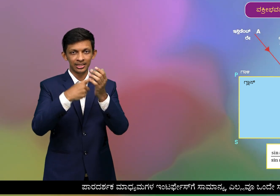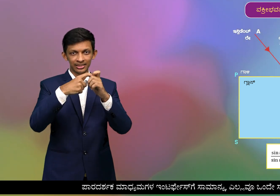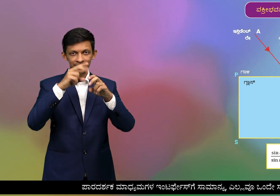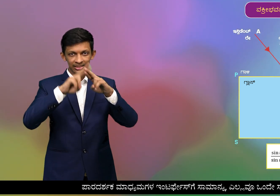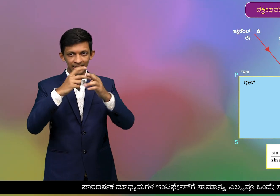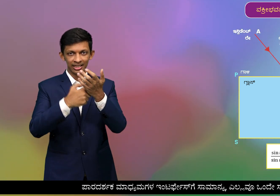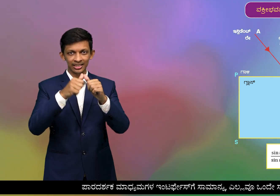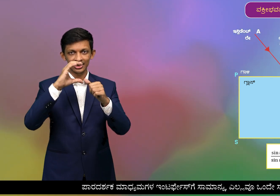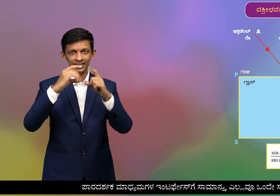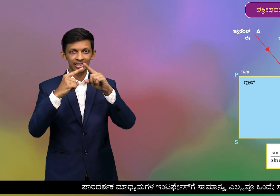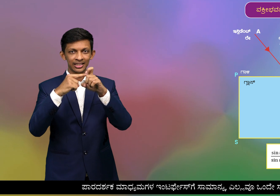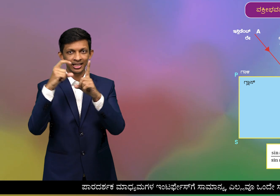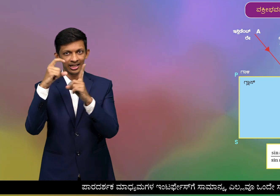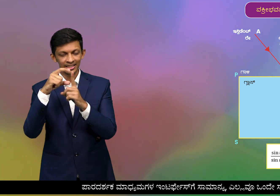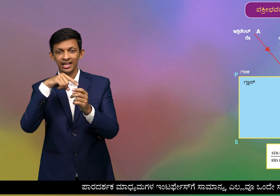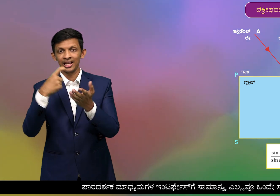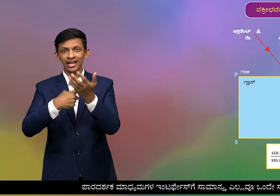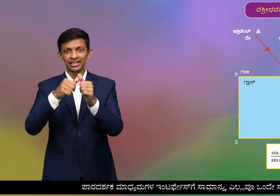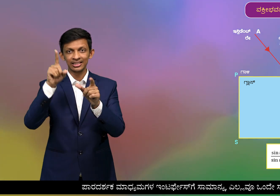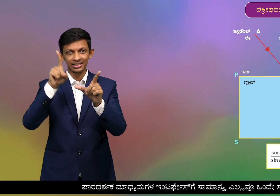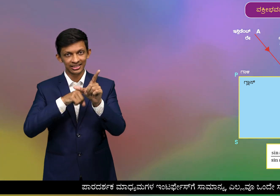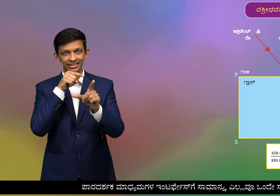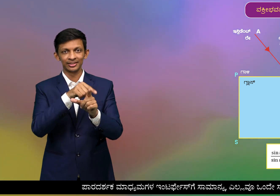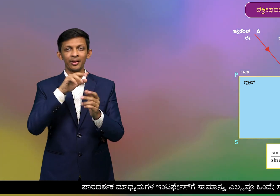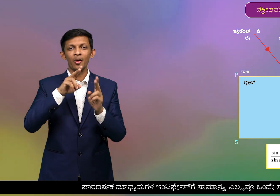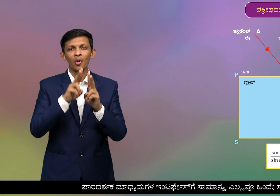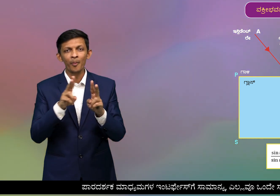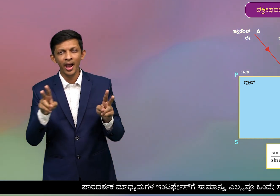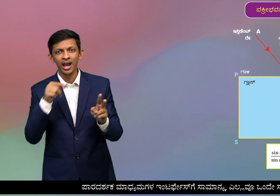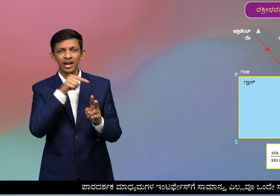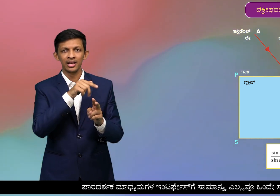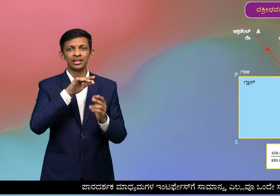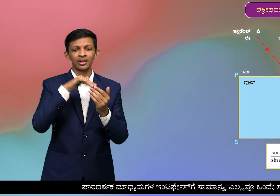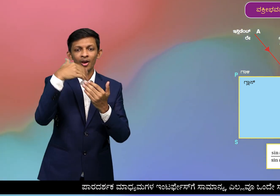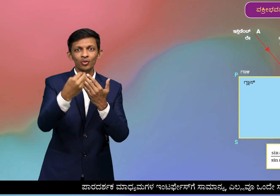ಇಂಟರ್ಫೇಸ್ ಕೆ ಸಾಮಾಣಿಯ ಎಲ್ಲವು ವಂದೇಸ್ ಸಮತಲಾ ದಲ್ಲಿದೆ